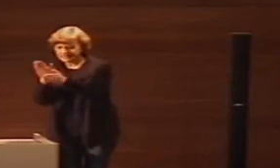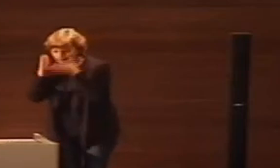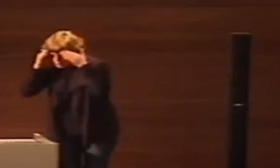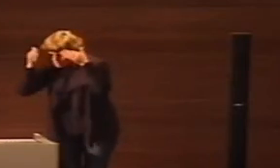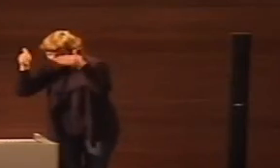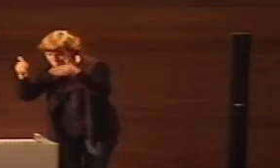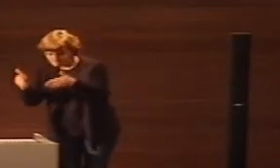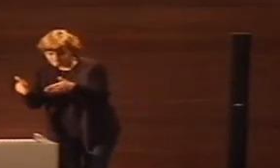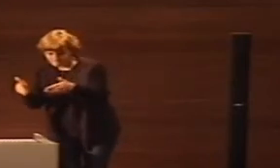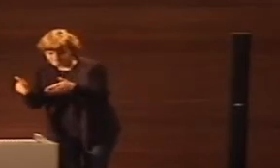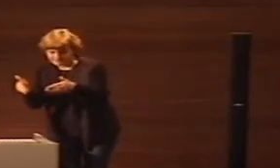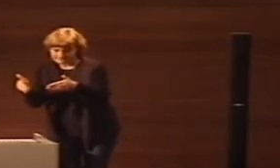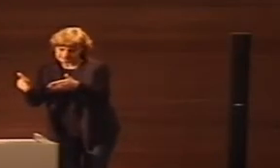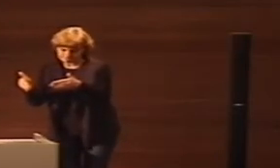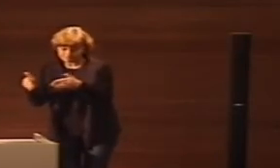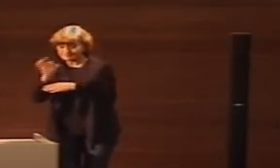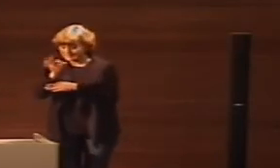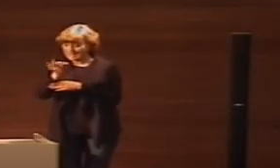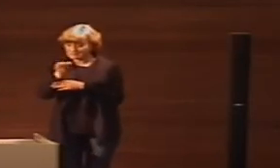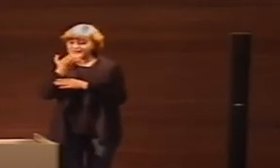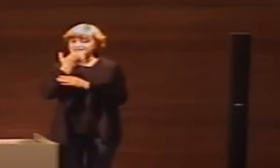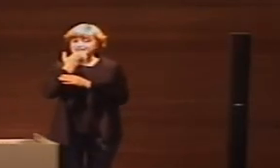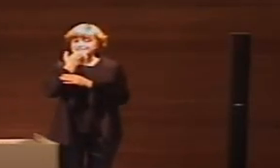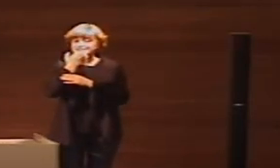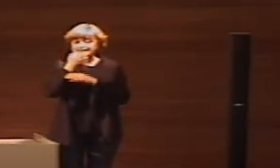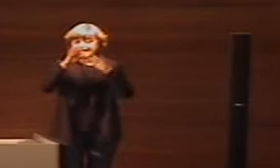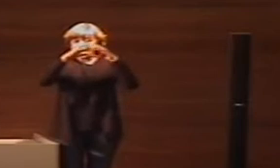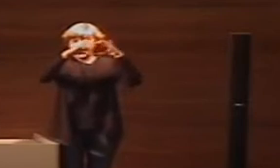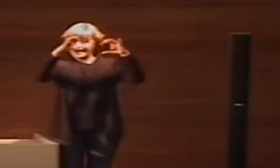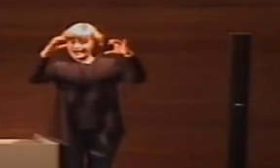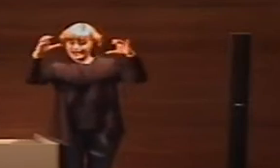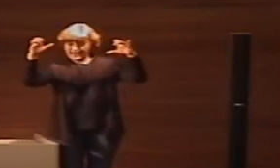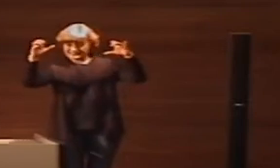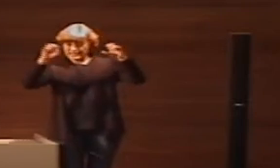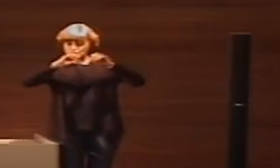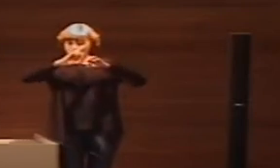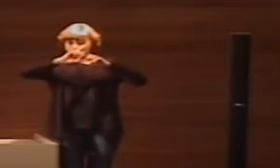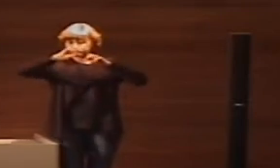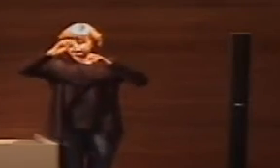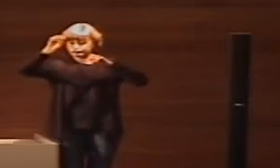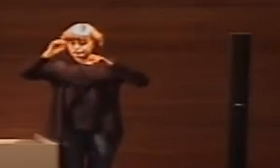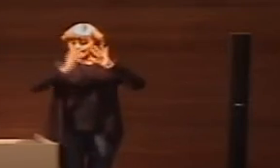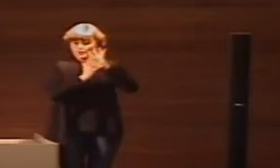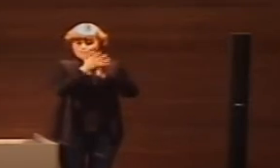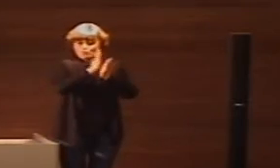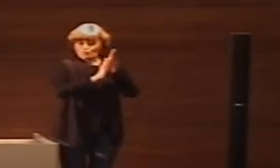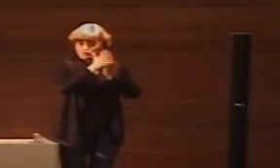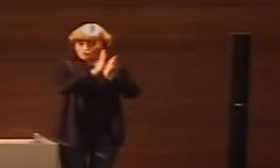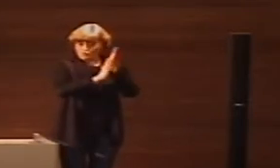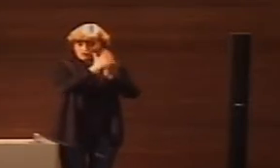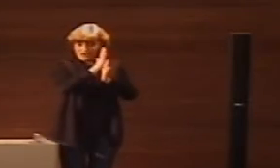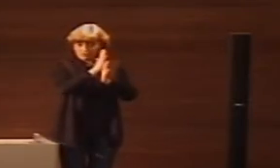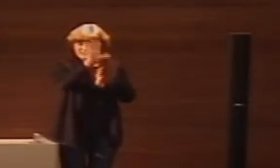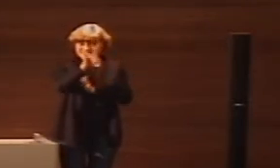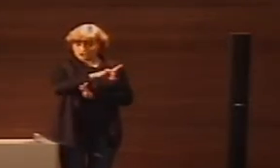vertedero son incomparablemente más altas que las de una incineradora, eso es así, porque las emisiones de vertedero son metano, que cada molécula de